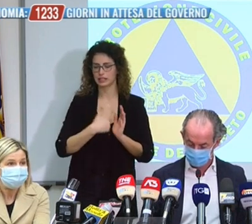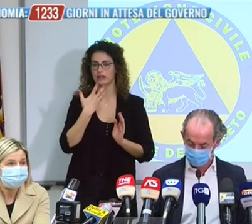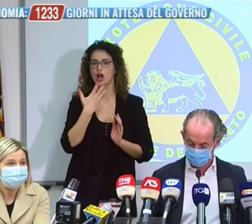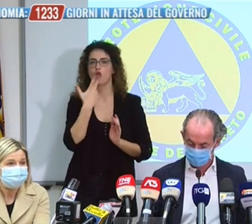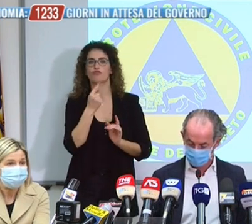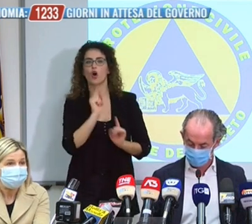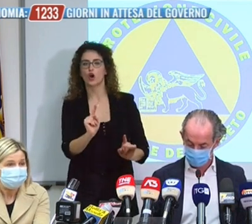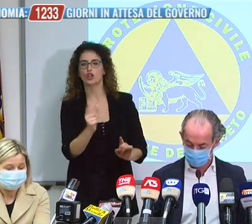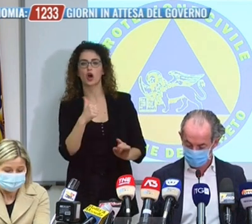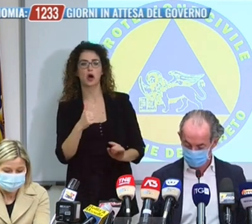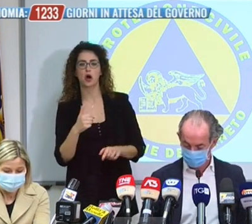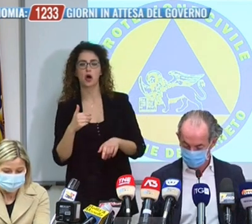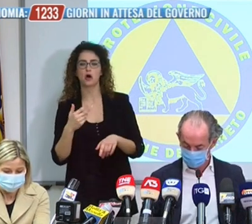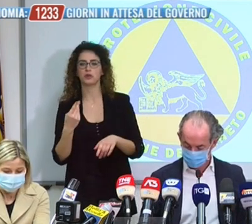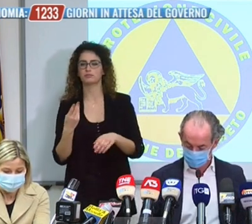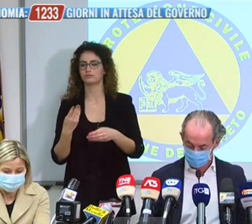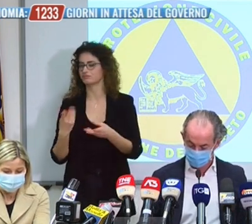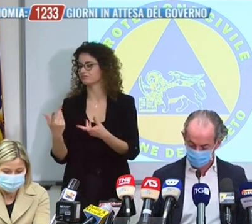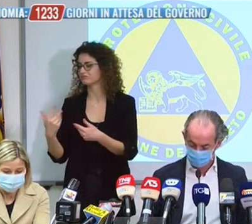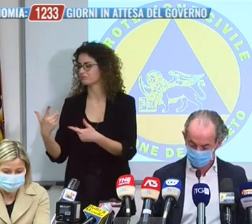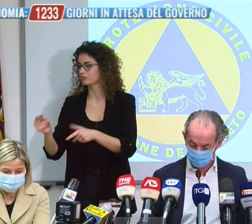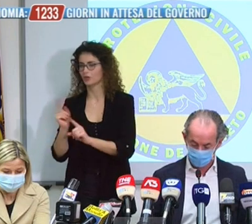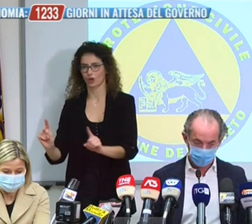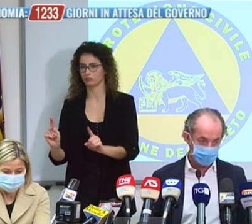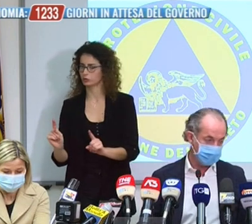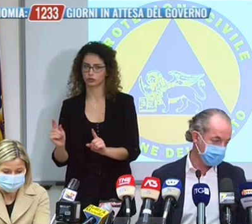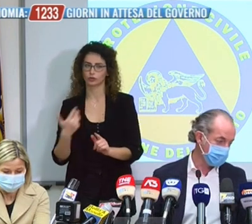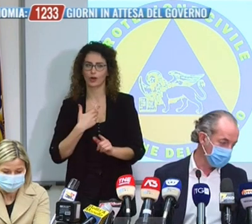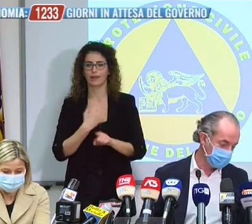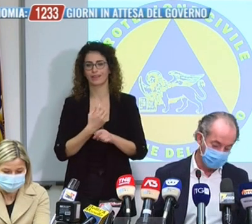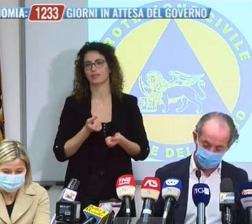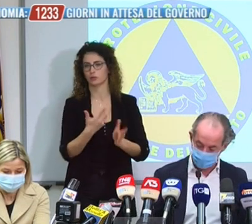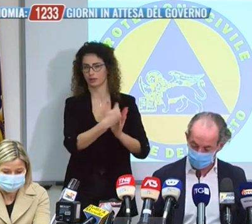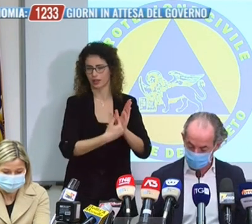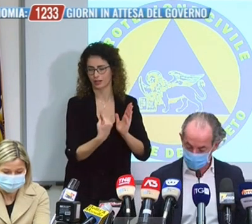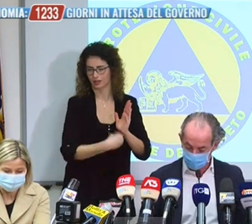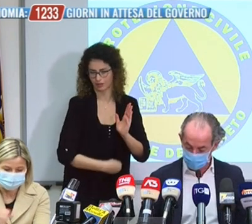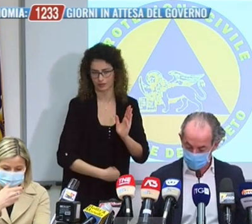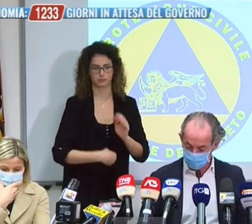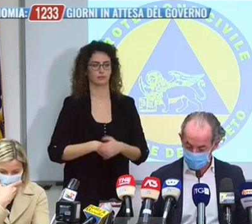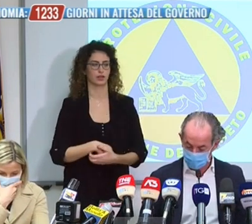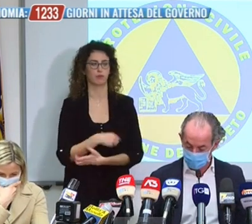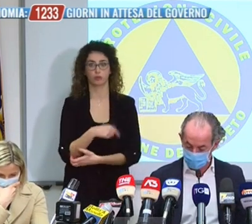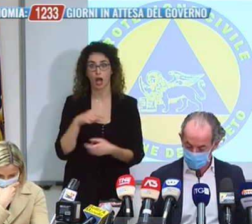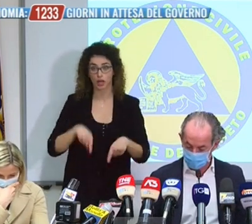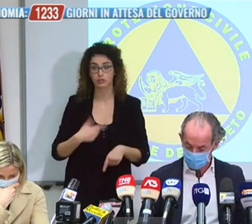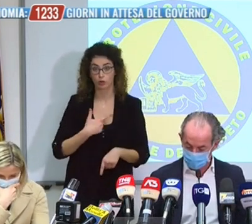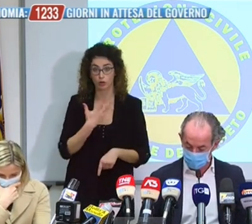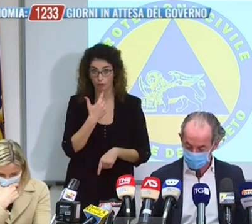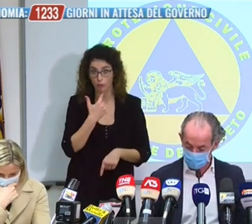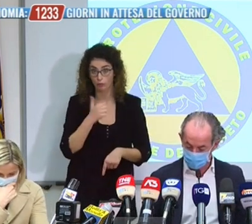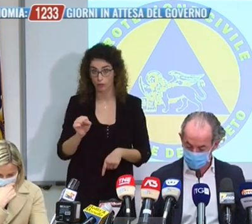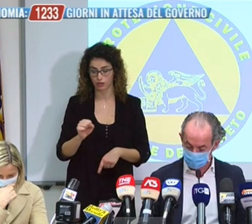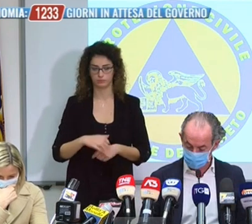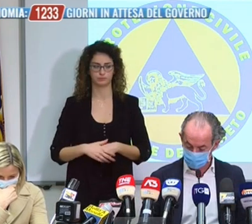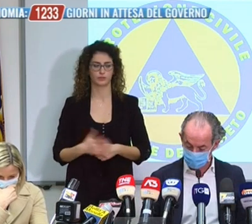mancato utilizzo, ma una distribuzione che via via verrà caricata. Anzi, ce li chiedono della verità. Sì, ma infatti adesso insomma dovremo anche